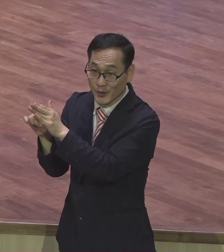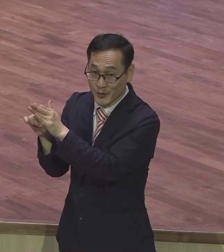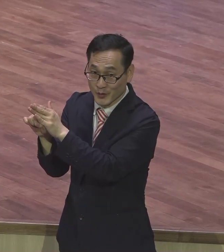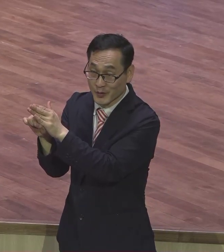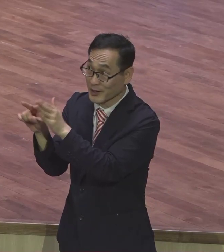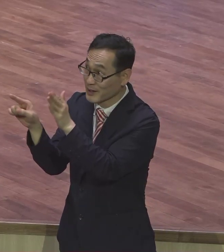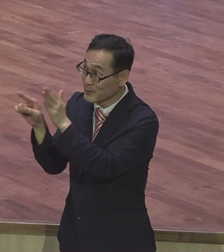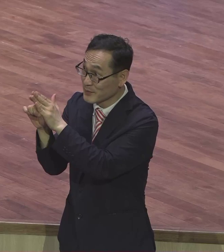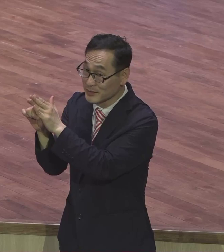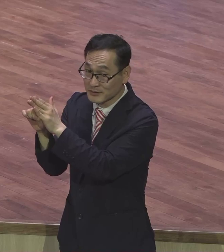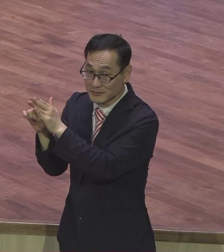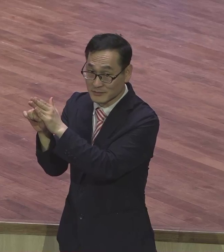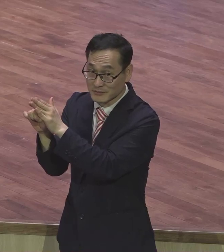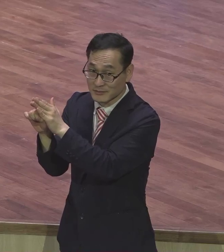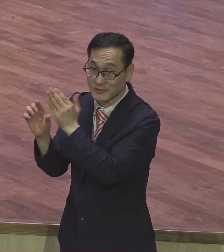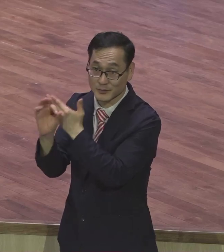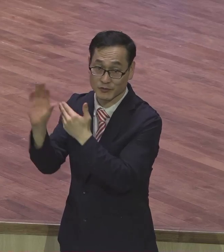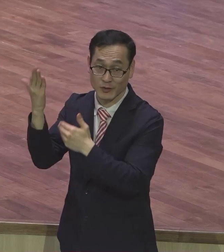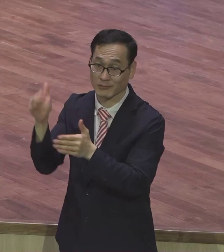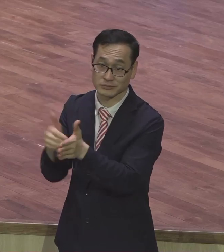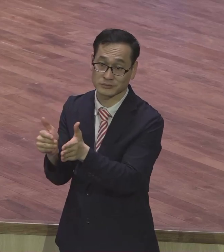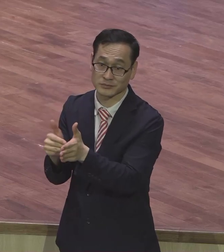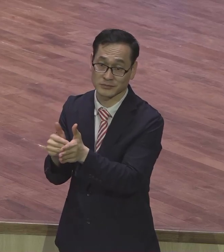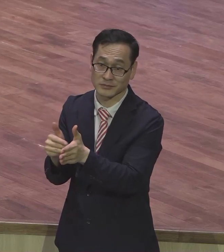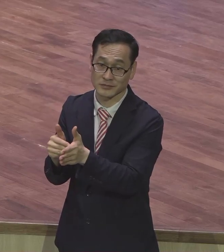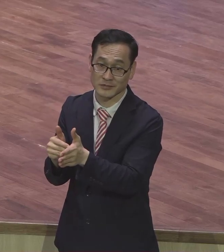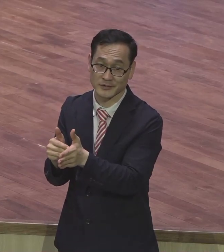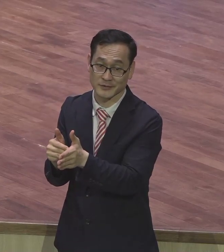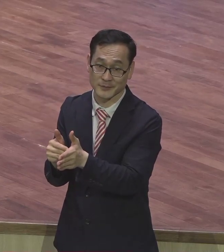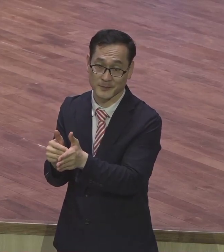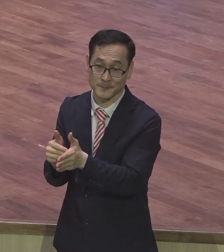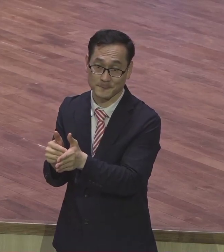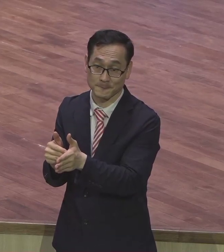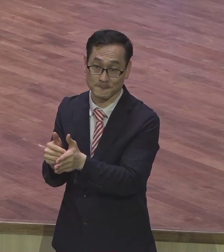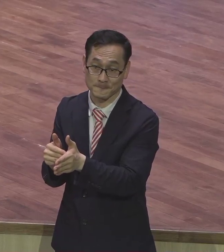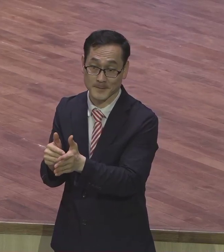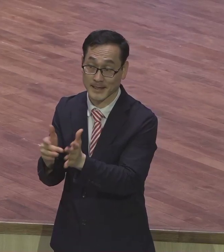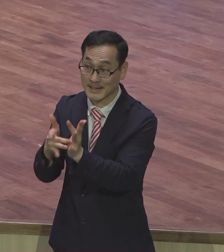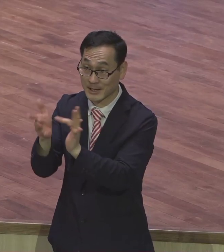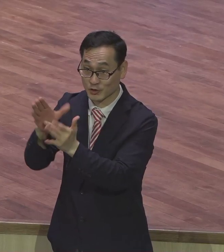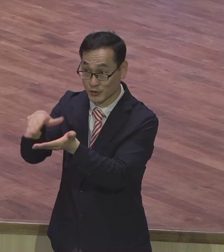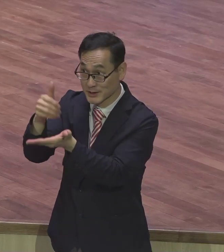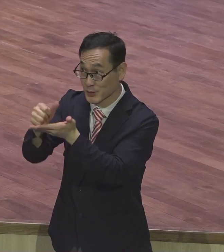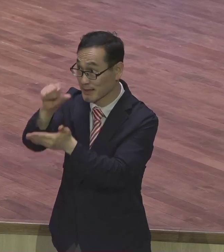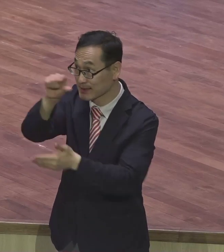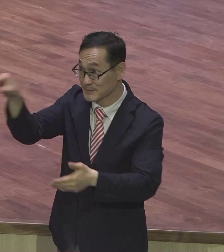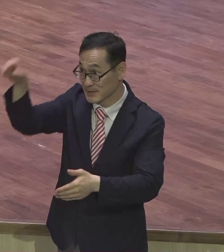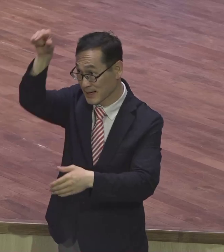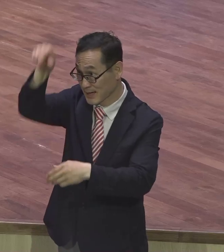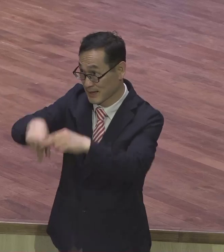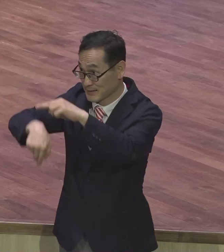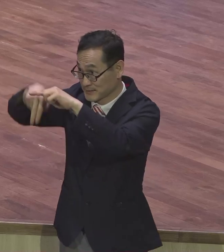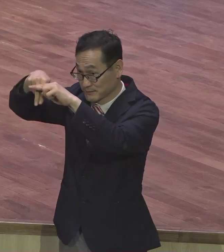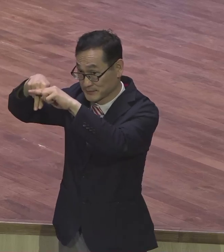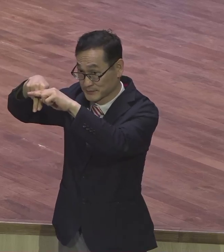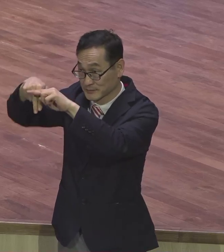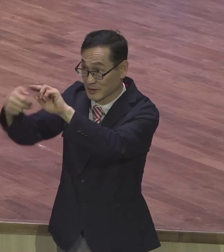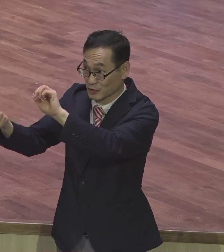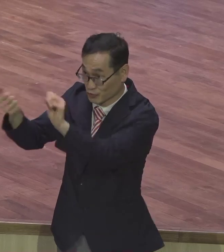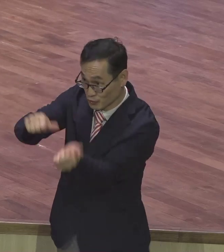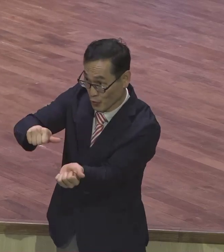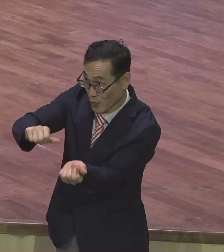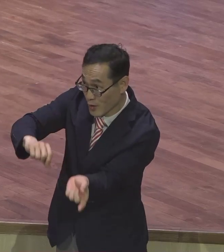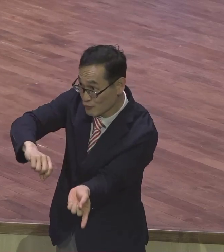하셨다 한마디로 예수 거의도 십자가 대속과 부활을 통해서